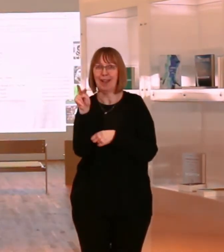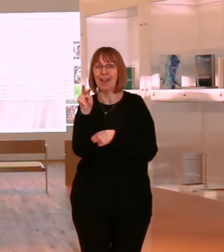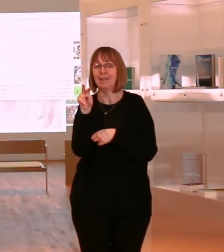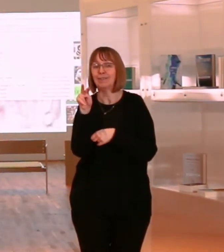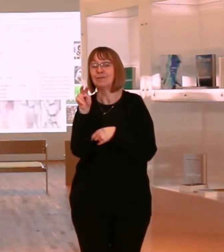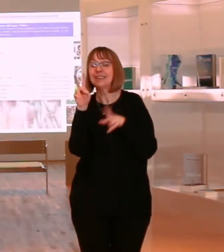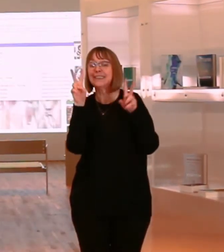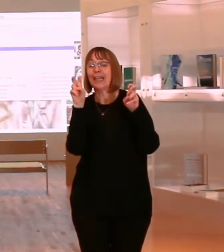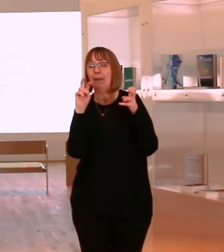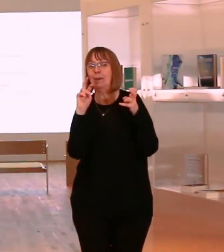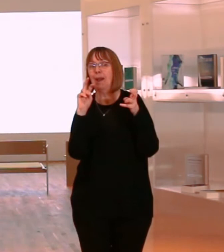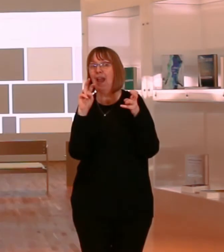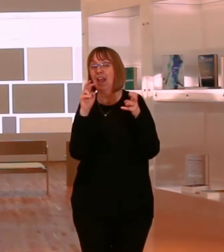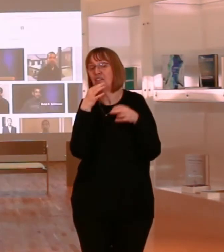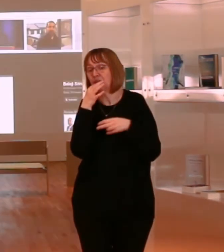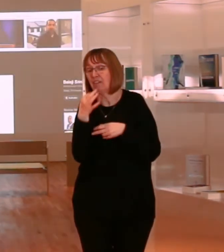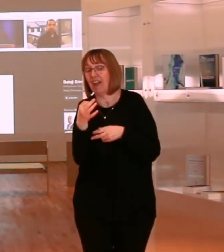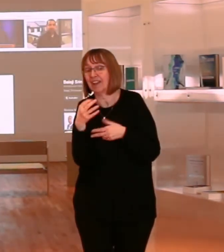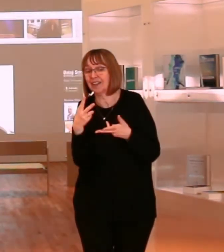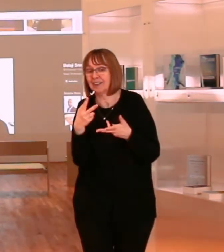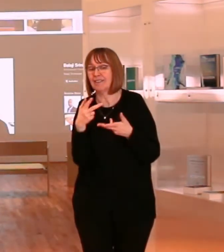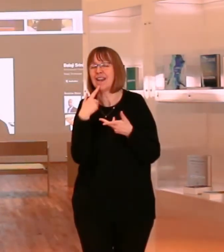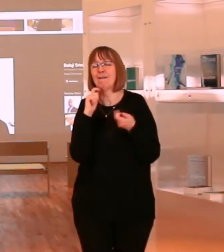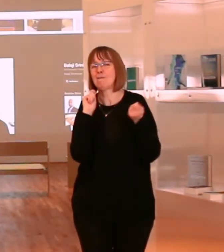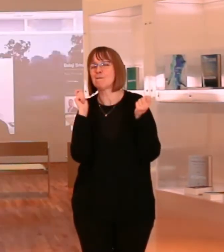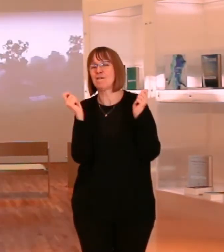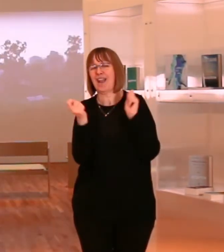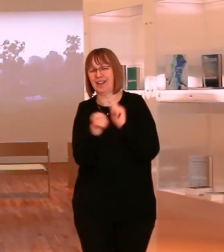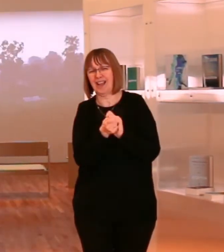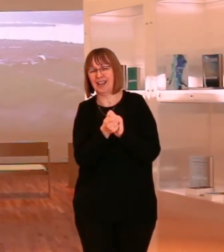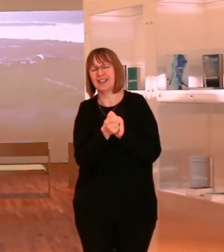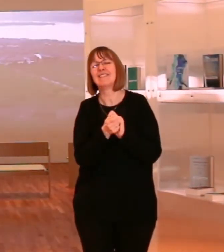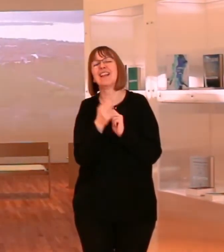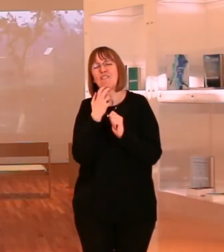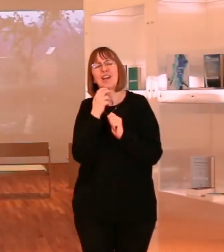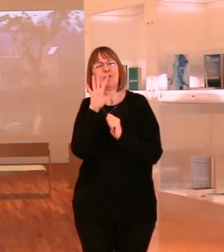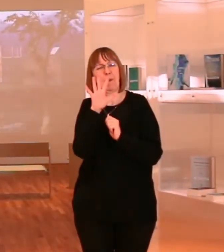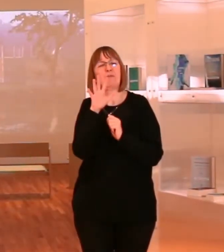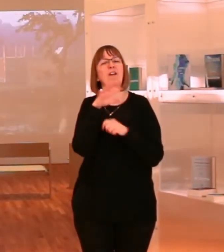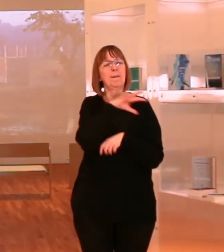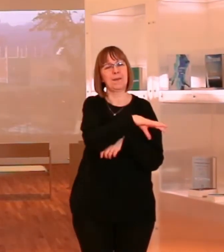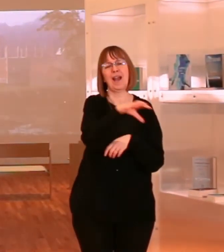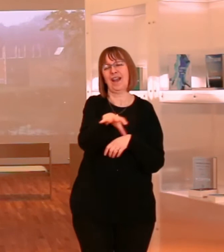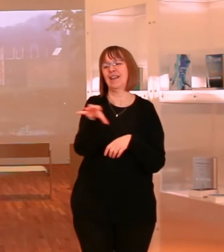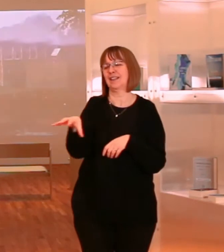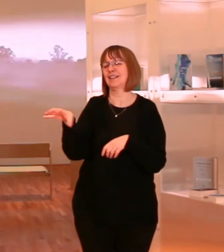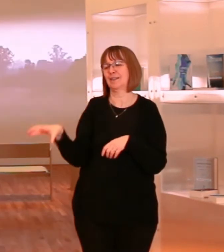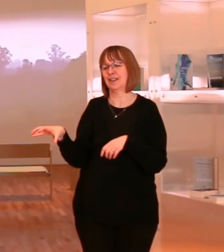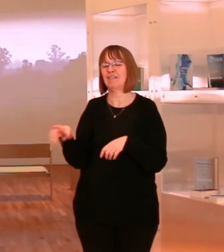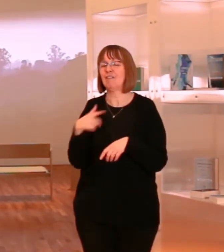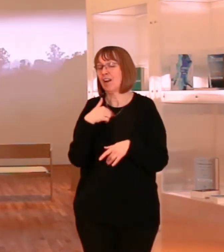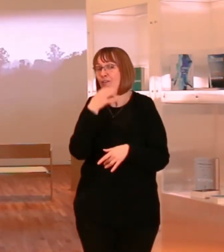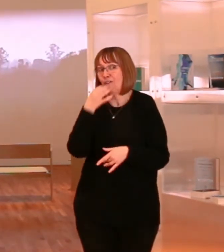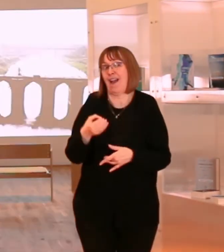Fragen massiv verändert, und wir wollen hier in 5 Bereichen eben Fragen